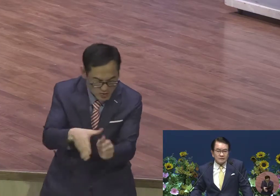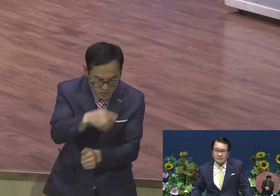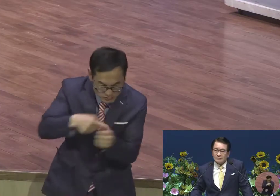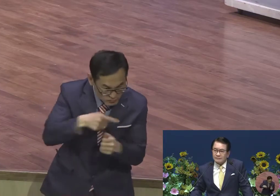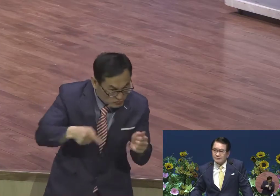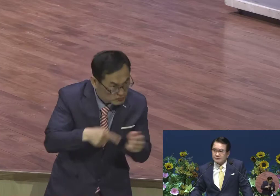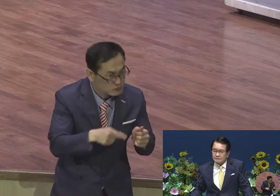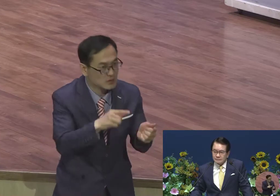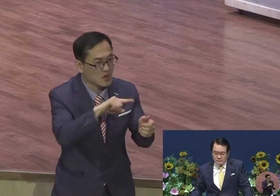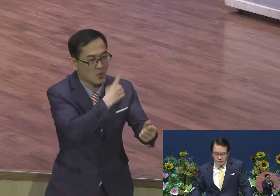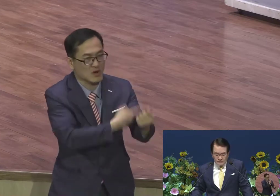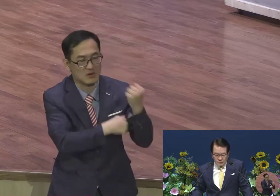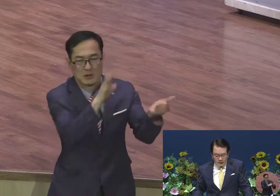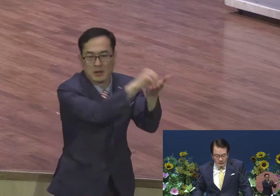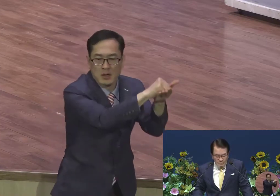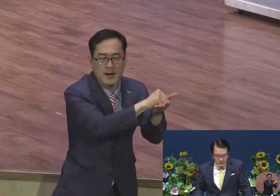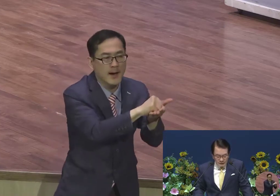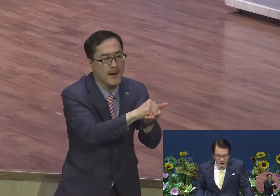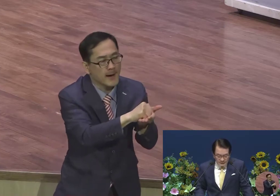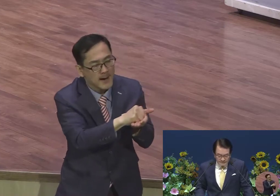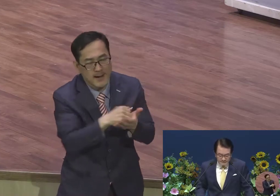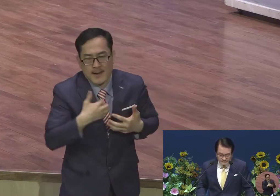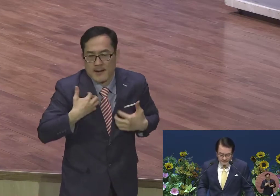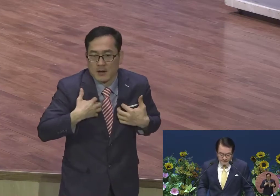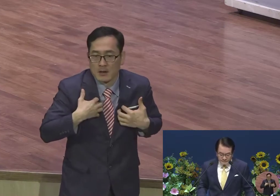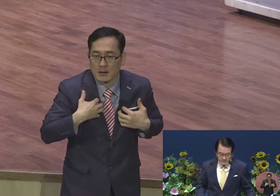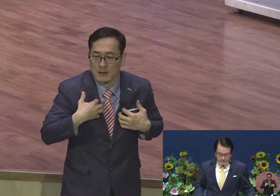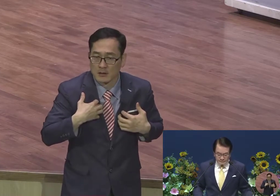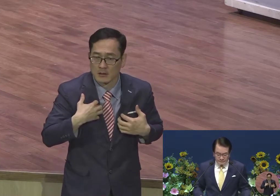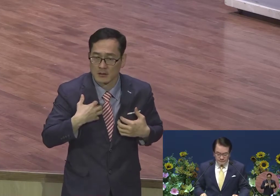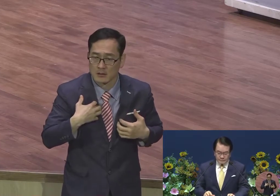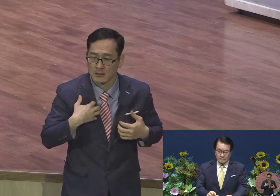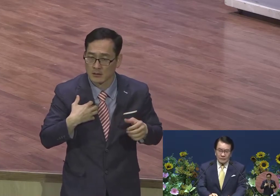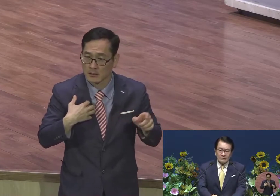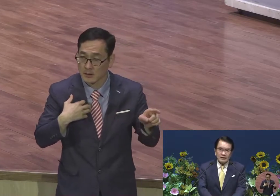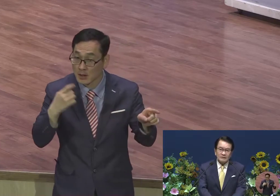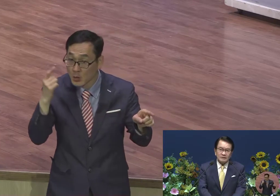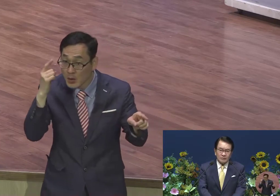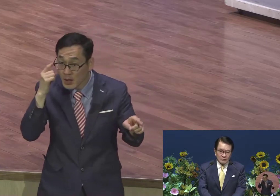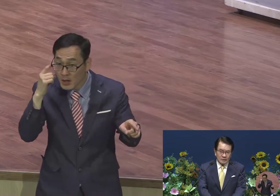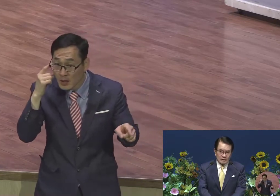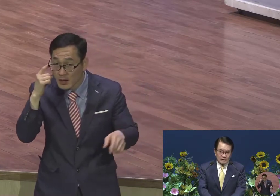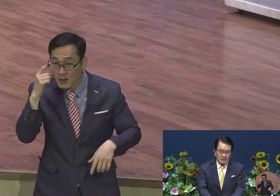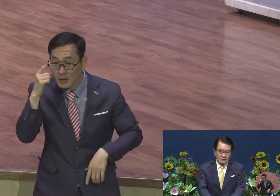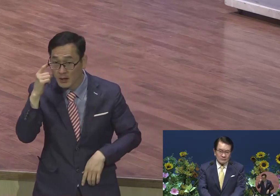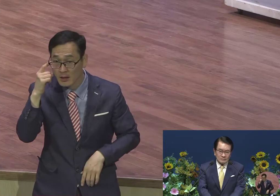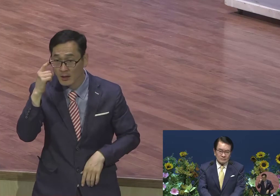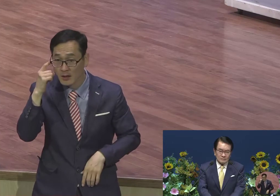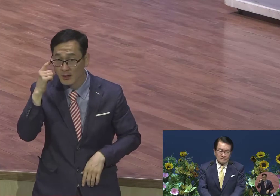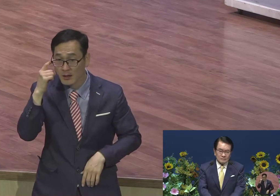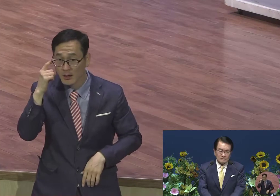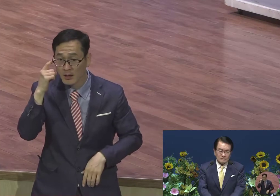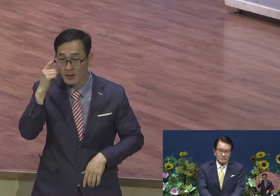죽여가면서 왜 그렇습니까 뭔가 있어요 뭔가